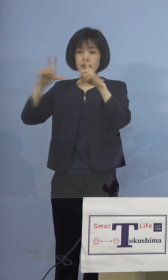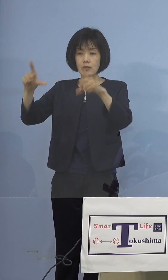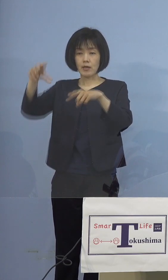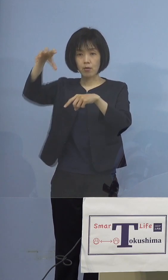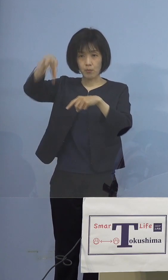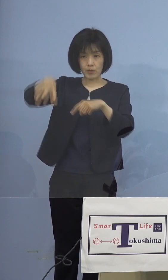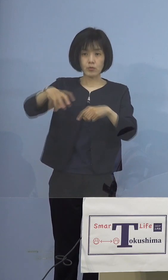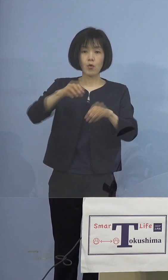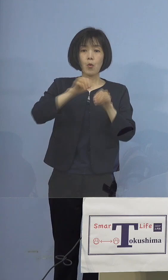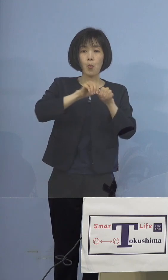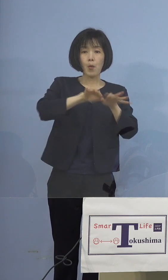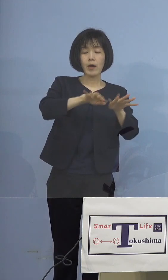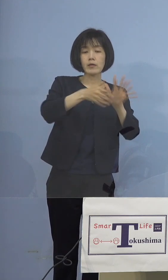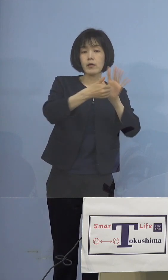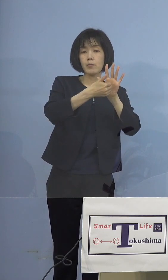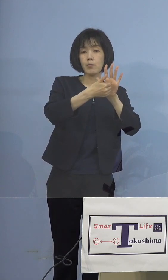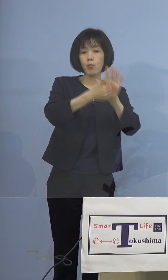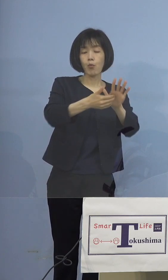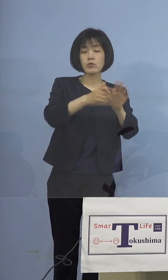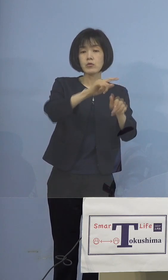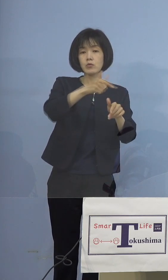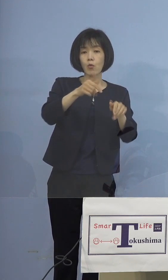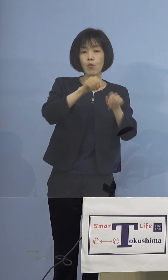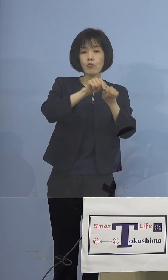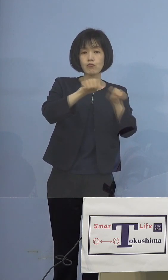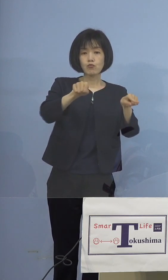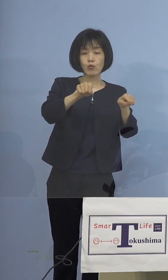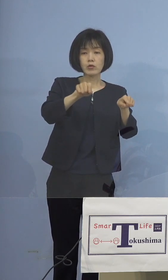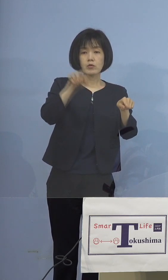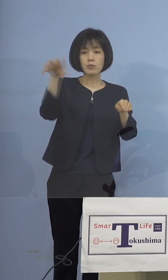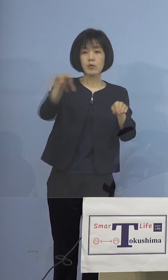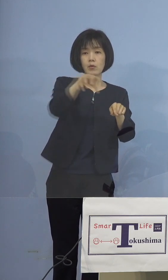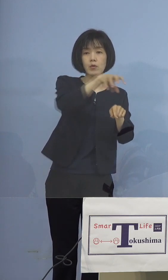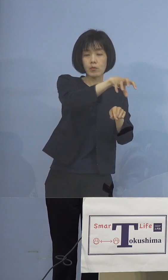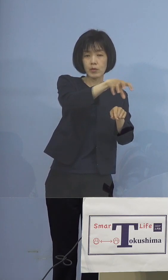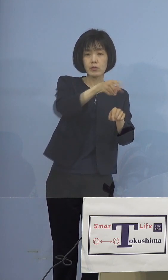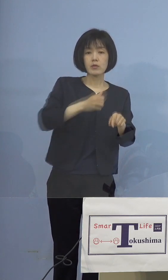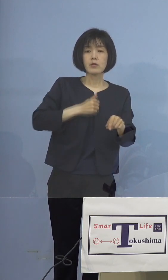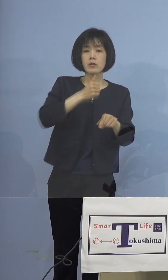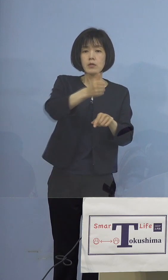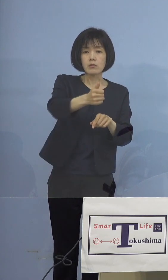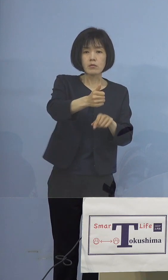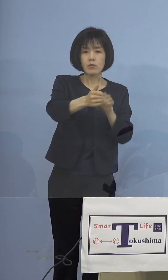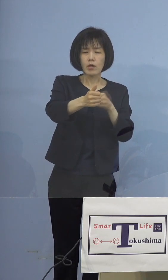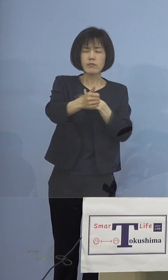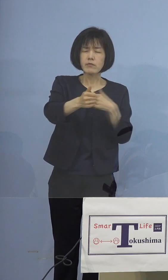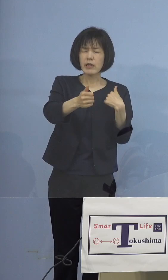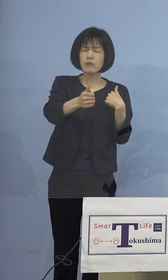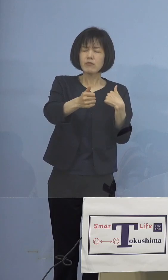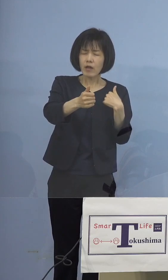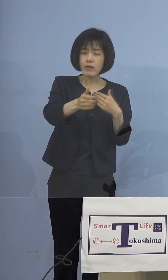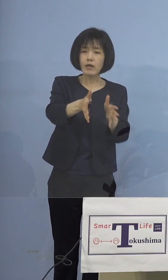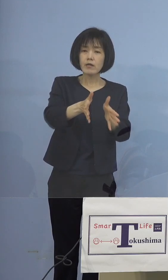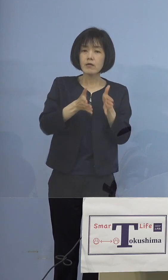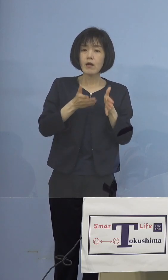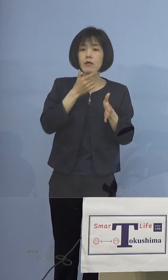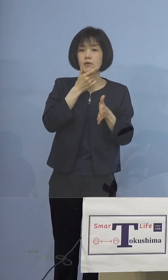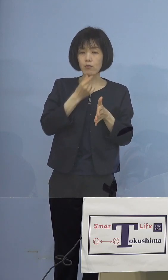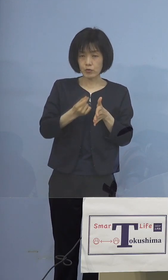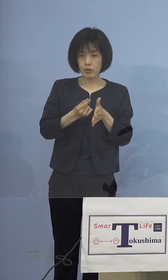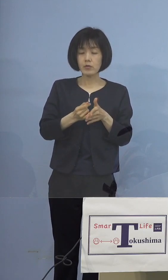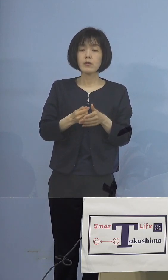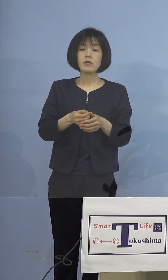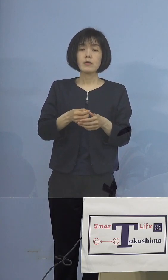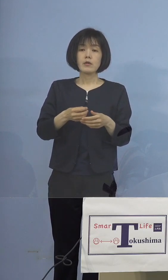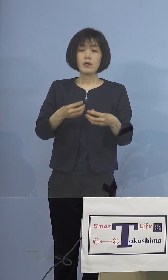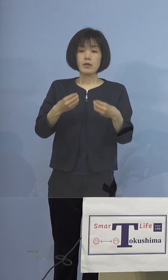点措置の対象区域への不要不急の移動は控えていただくこと、感染力が強く、しかも